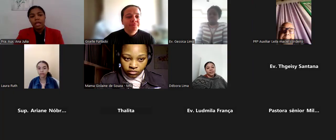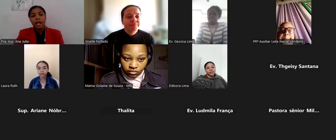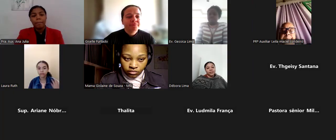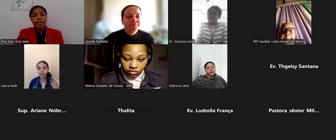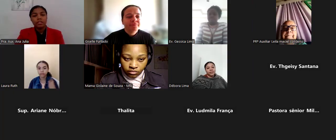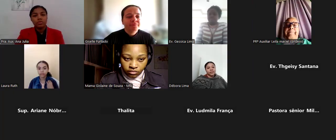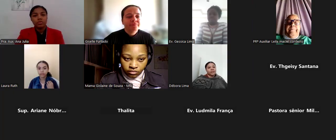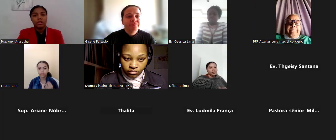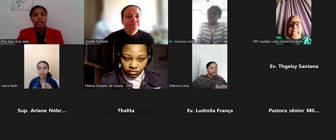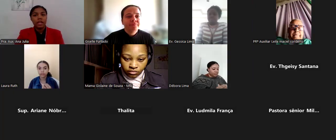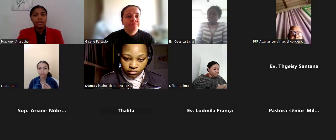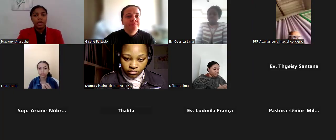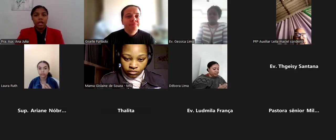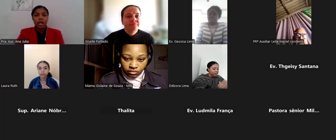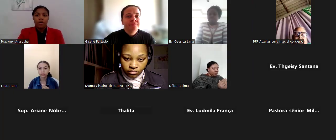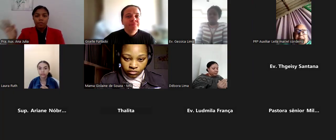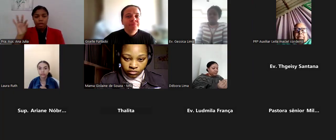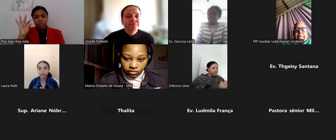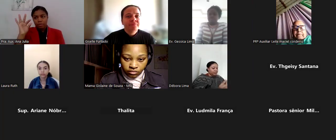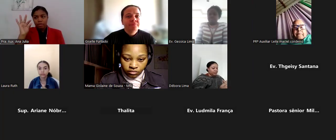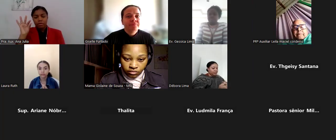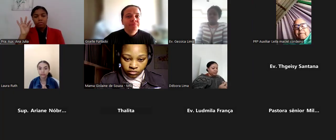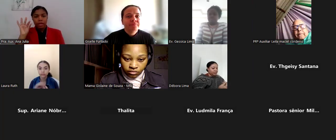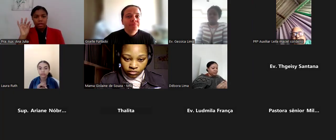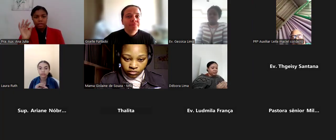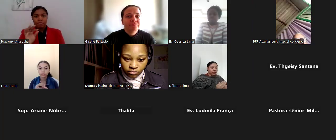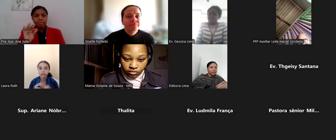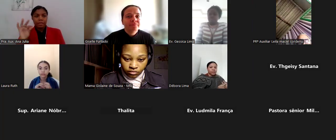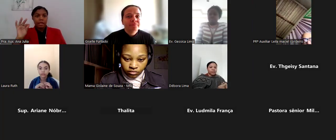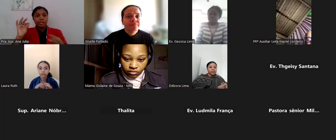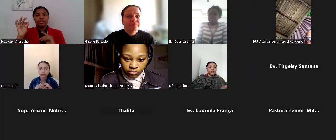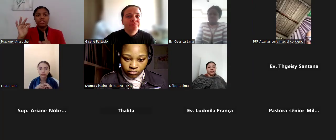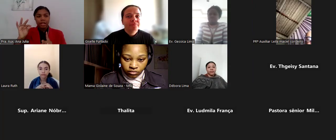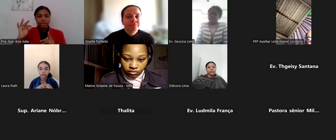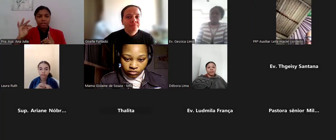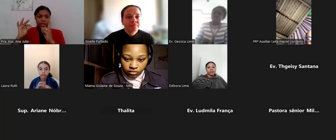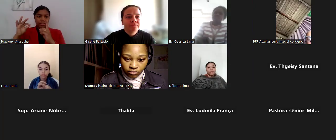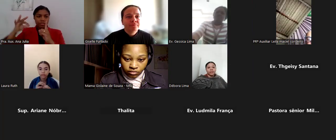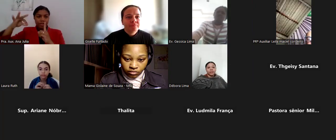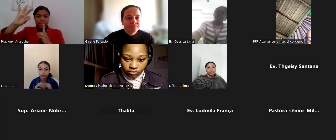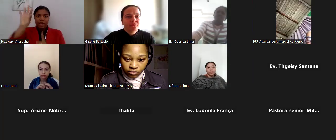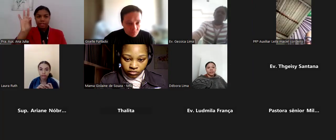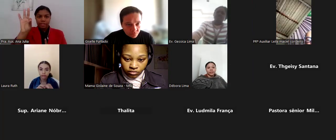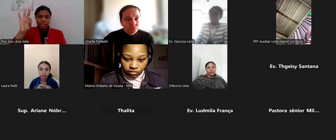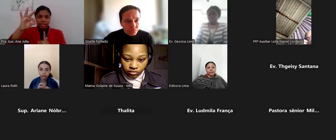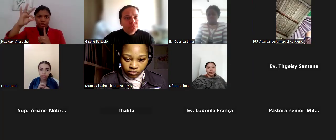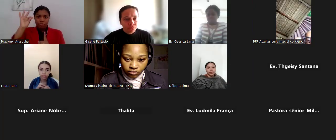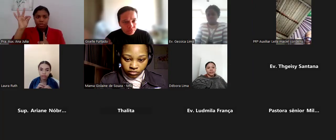A minha dúvida é que quando é santidade, né, a gente faz assim, com o